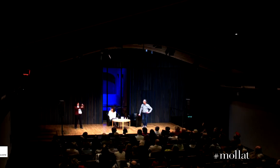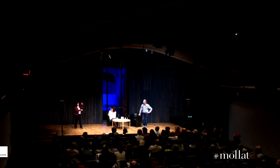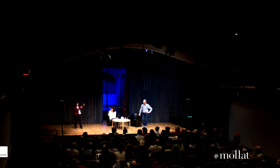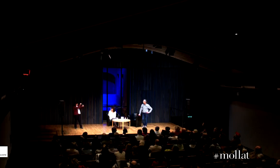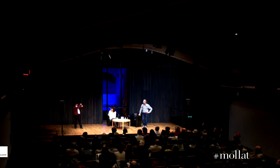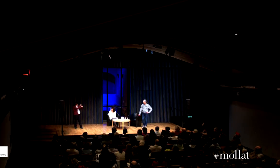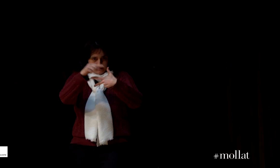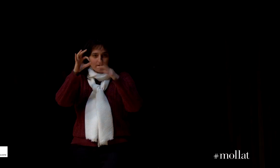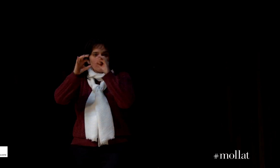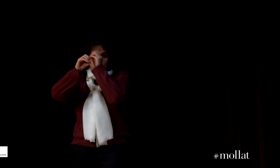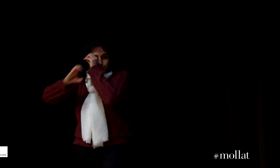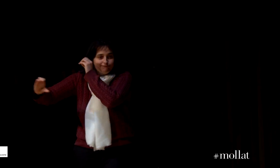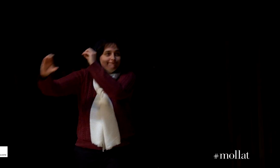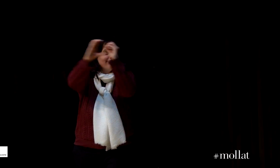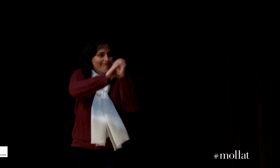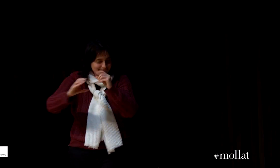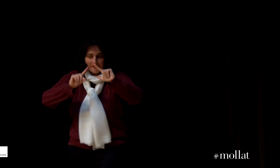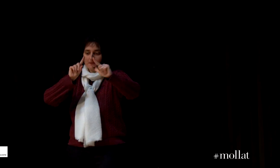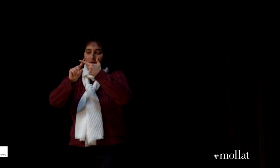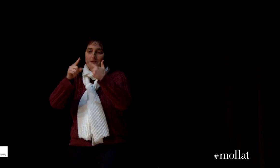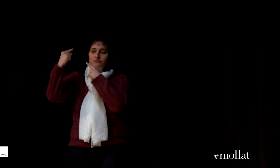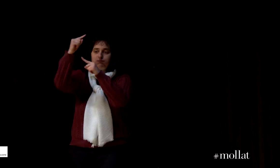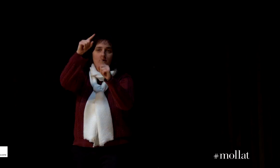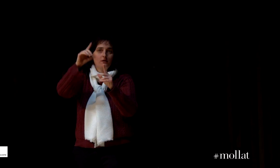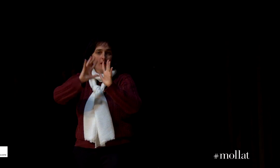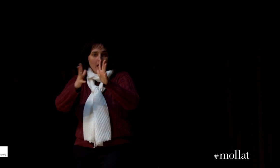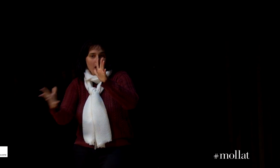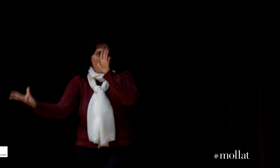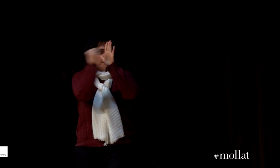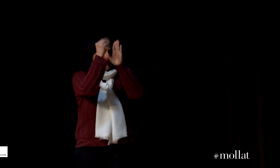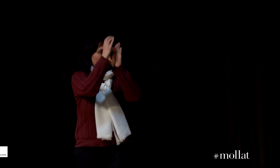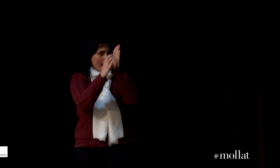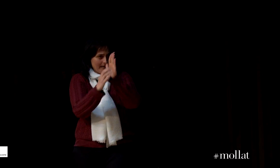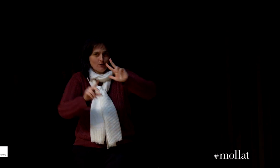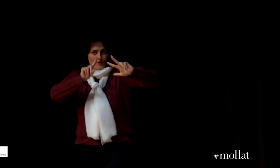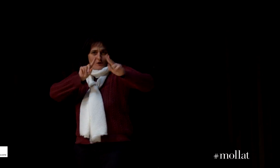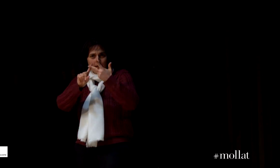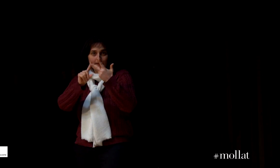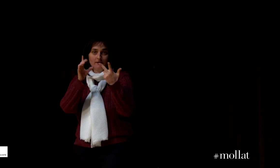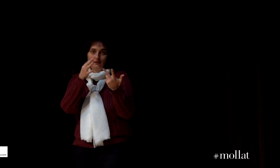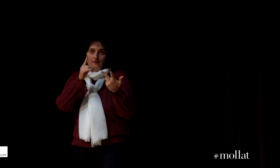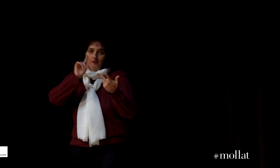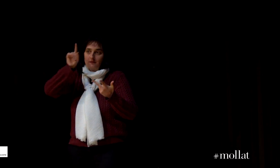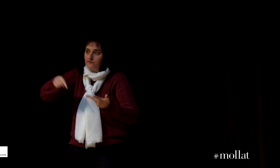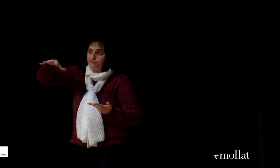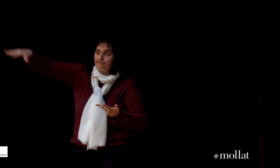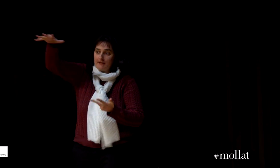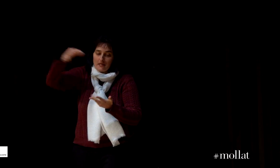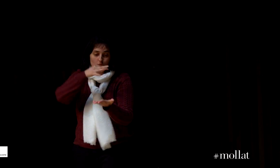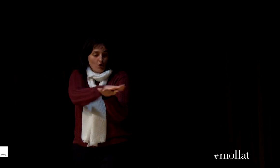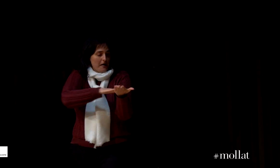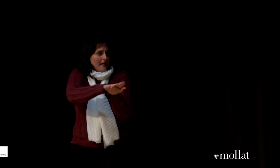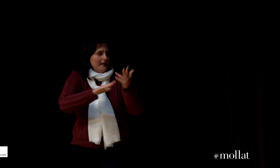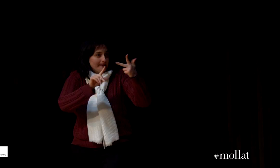Milan, vous souhaitiez militer. Vous aviez 3 choses. Vous vouliez créer un observatoire, vous vouliez que la langue des signes soit vraiment